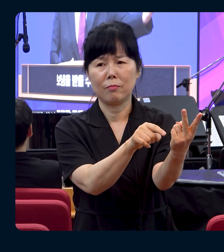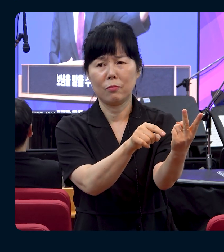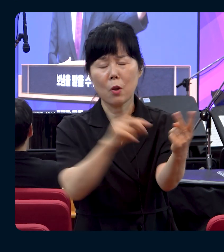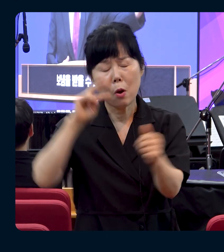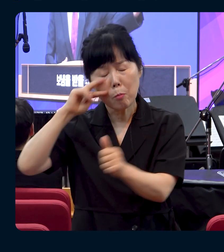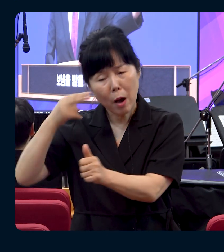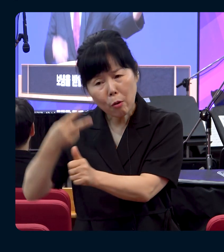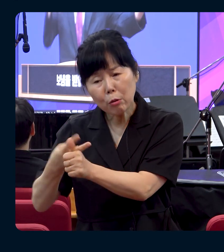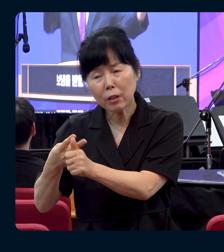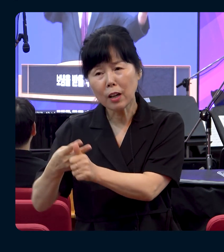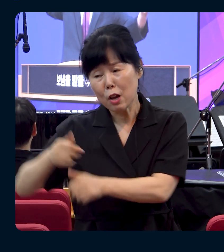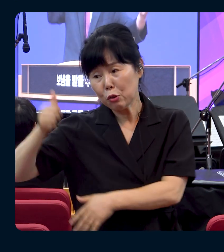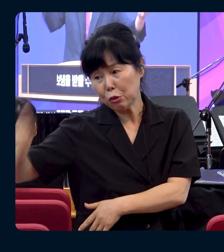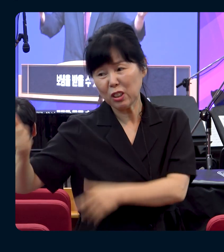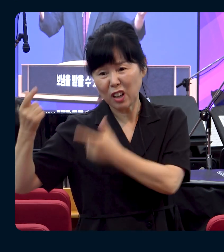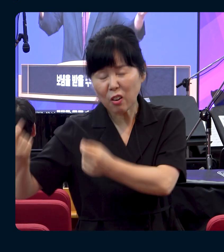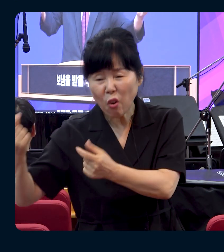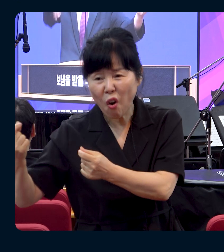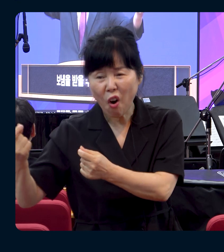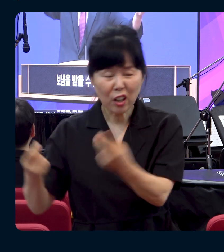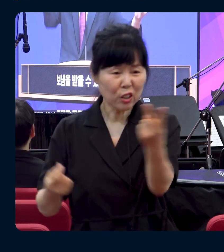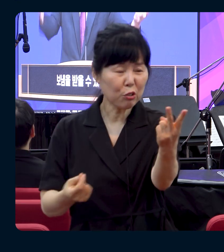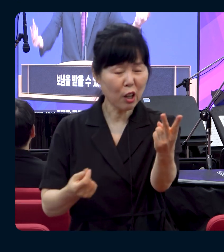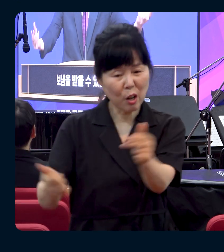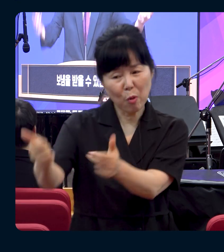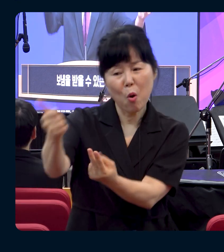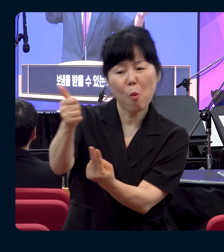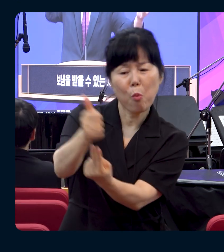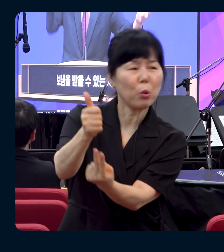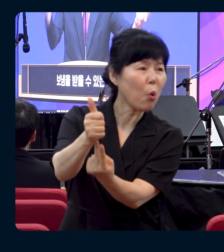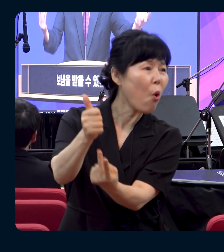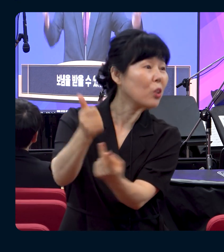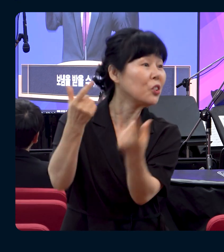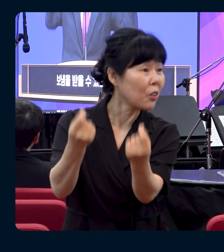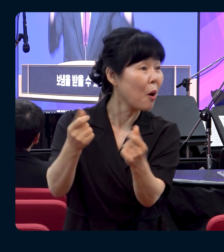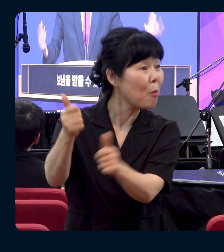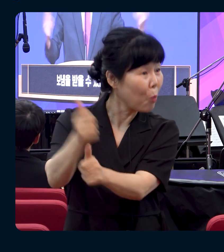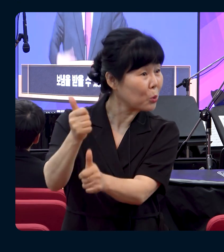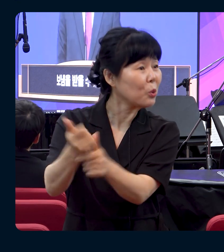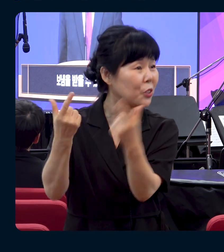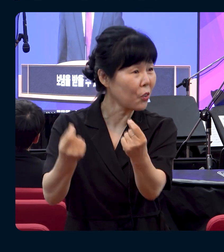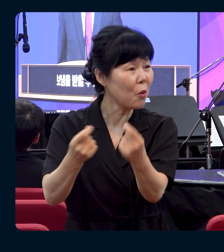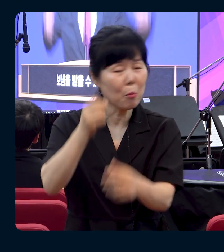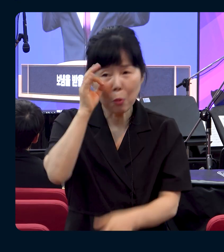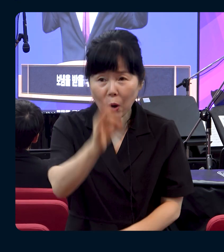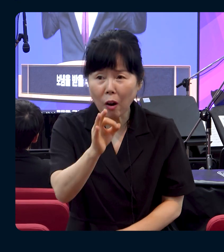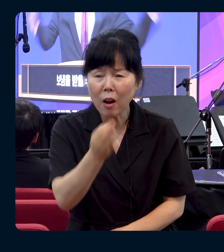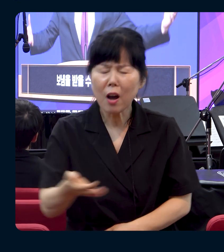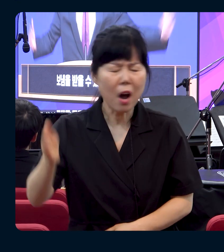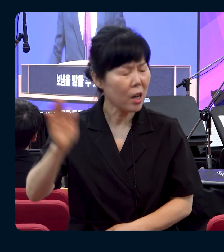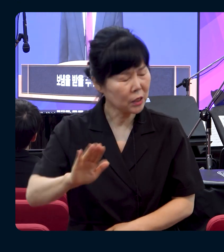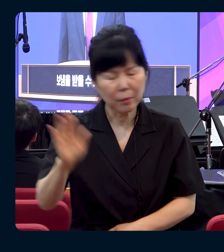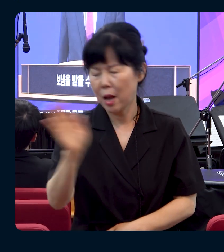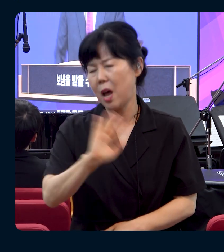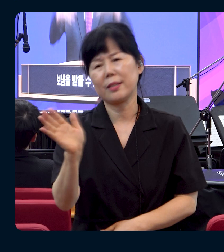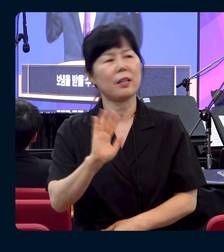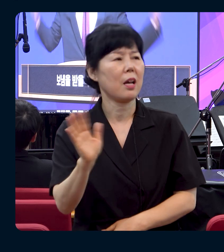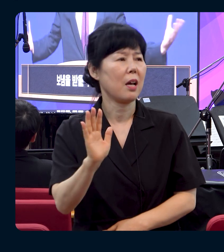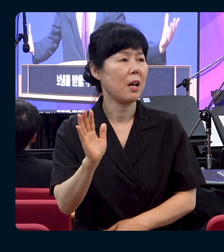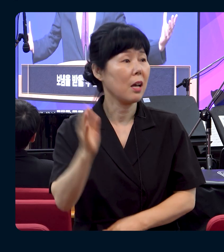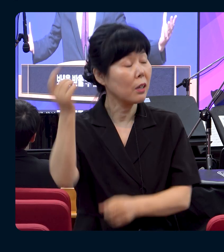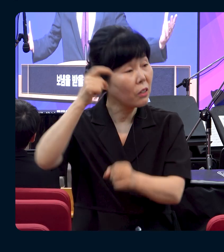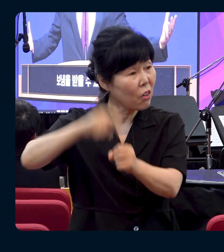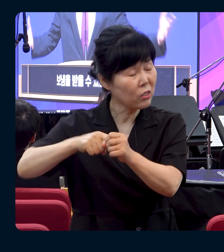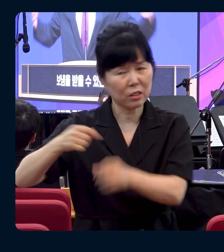주체 같고 보냄을 받는 사람은 그냥 따라가는 보도처럼 보일지 모르겠지만, 그러나 그 영적인 향기나 그